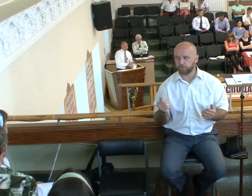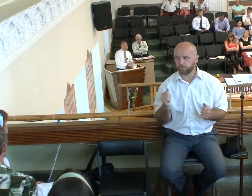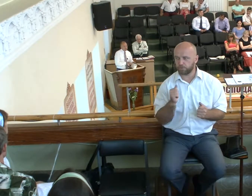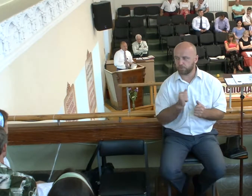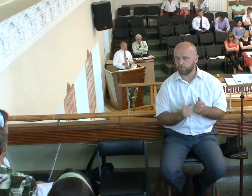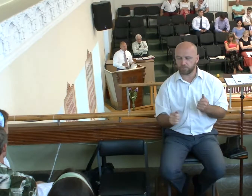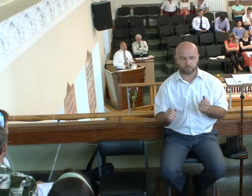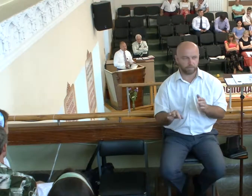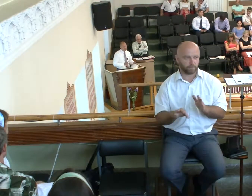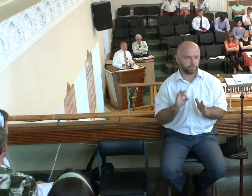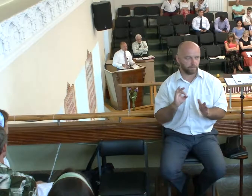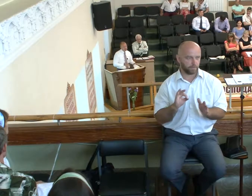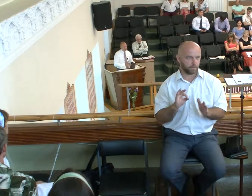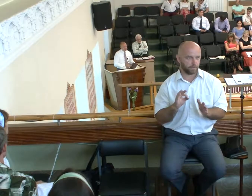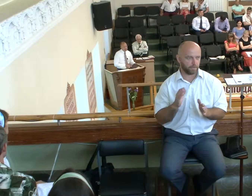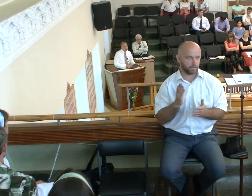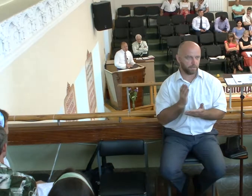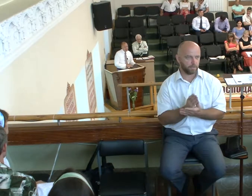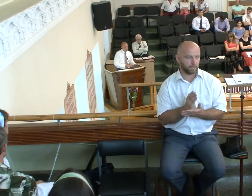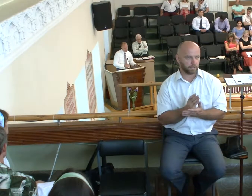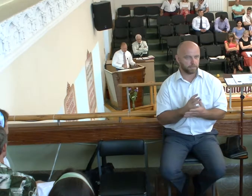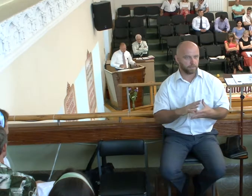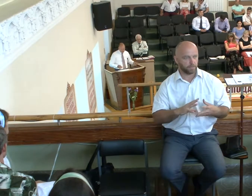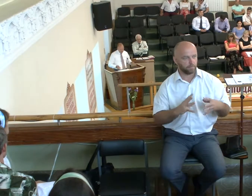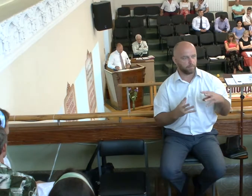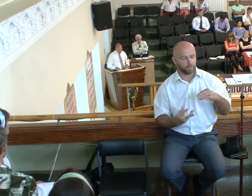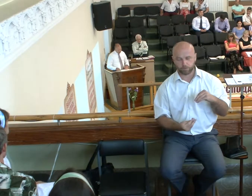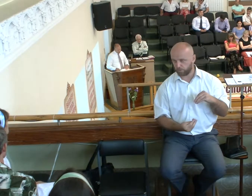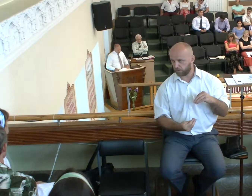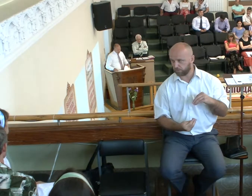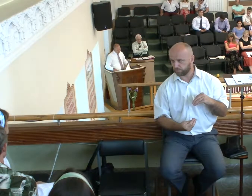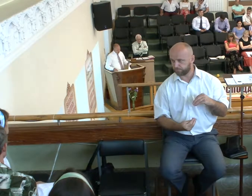выбора есть последствия.